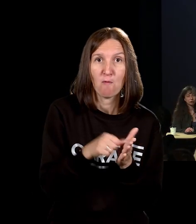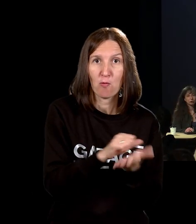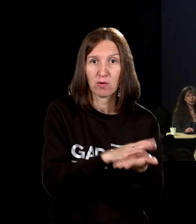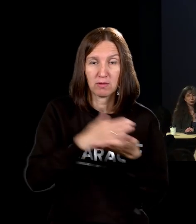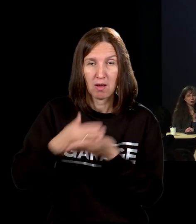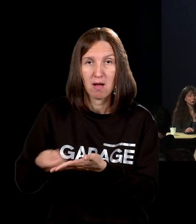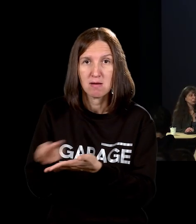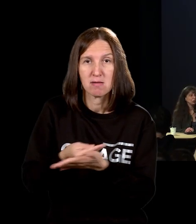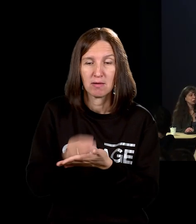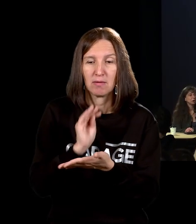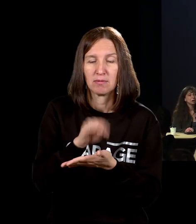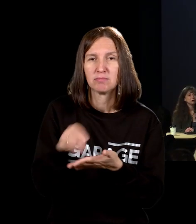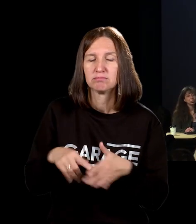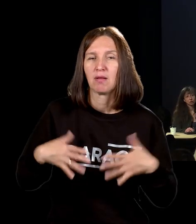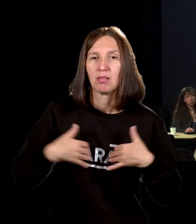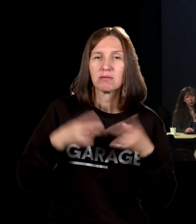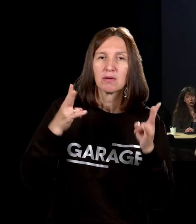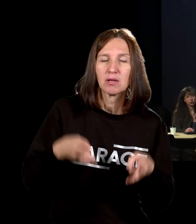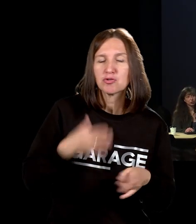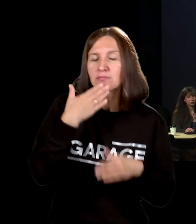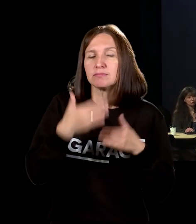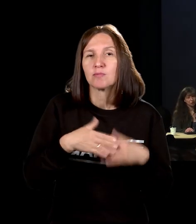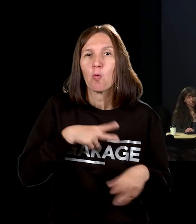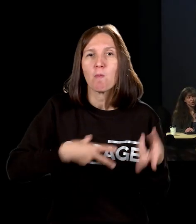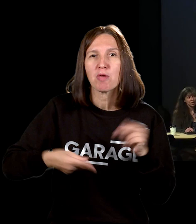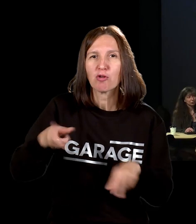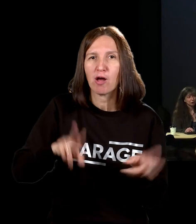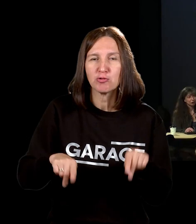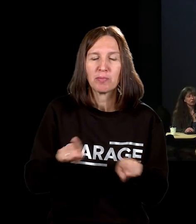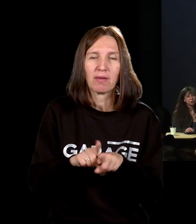умирающим, страдающим героям Гоя вот такие вот мультяшные рожи.